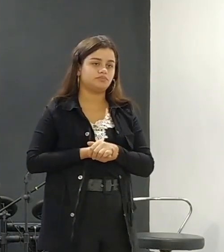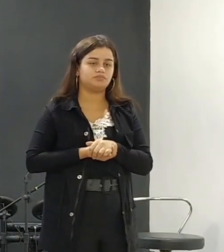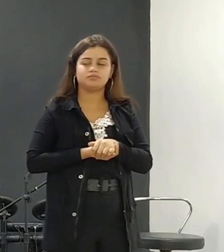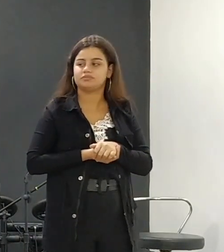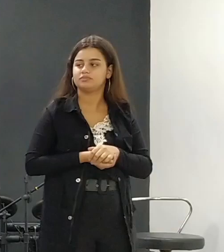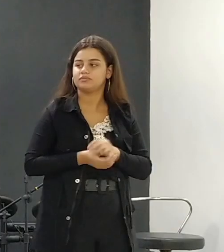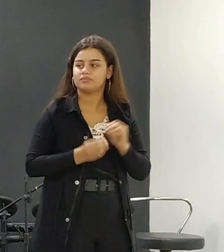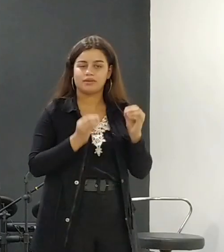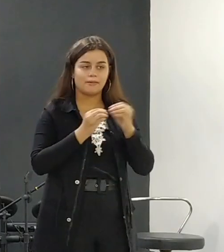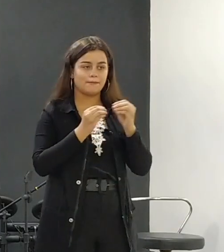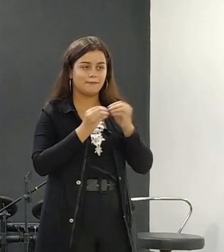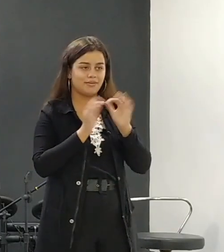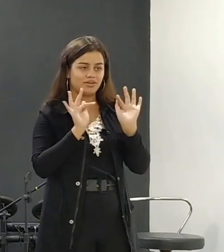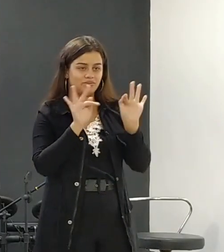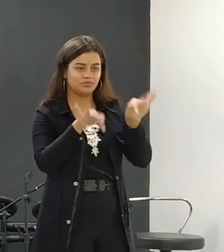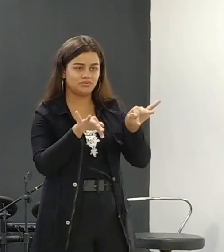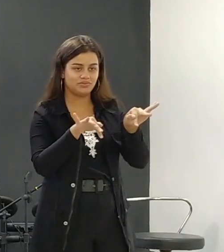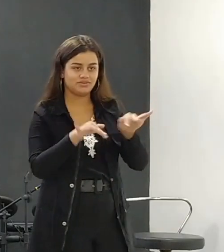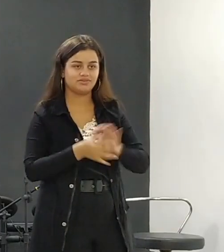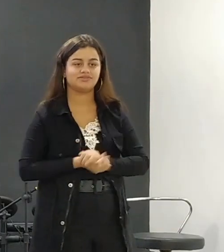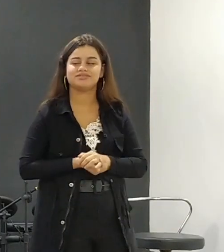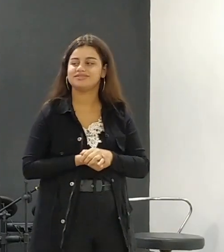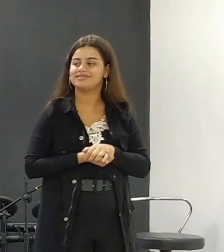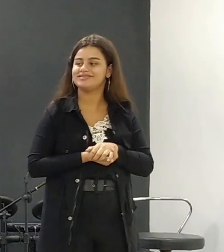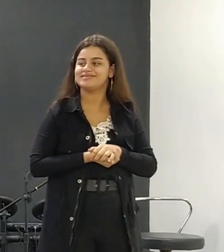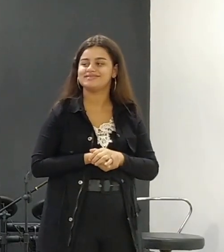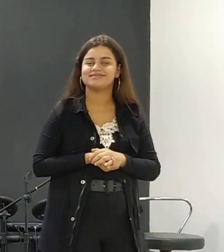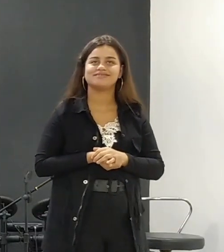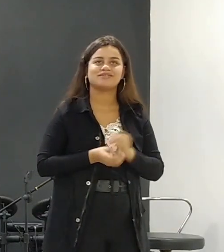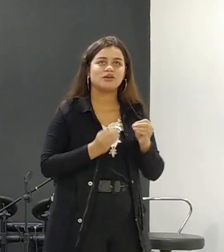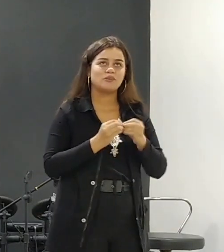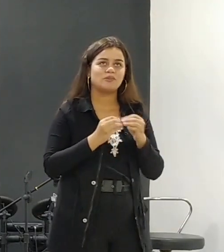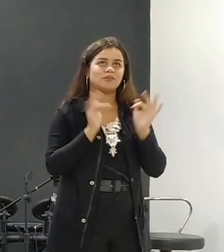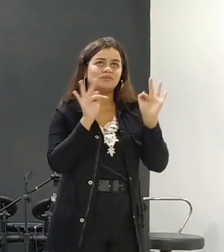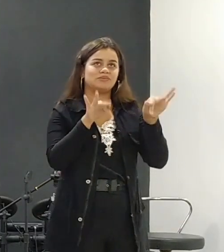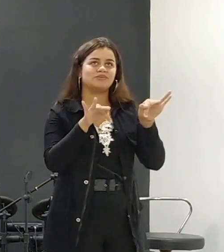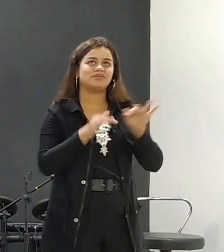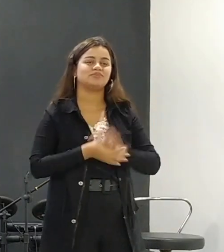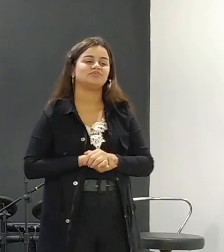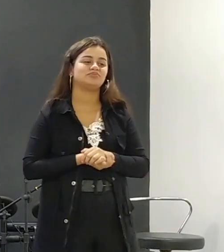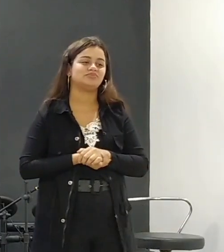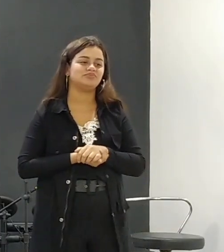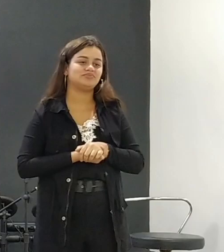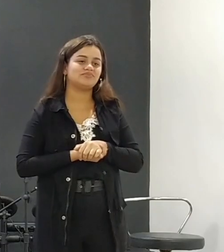irmão Marco, aprendendo, irmão. Já caminhando para o final.